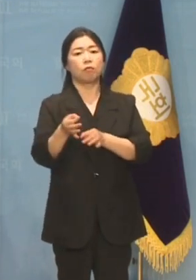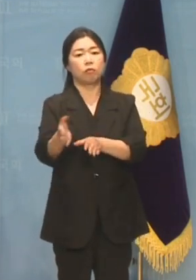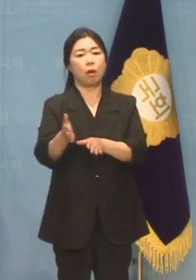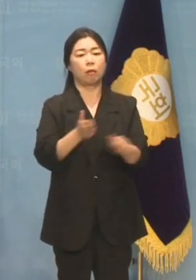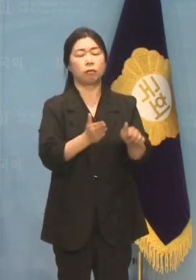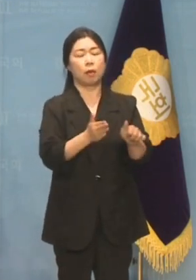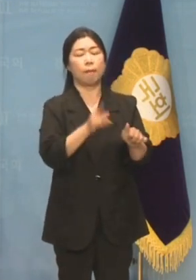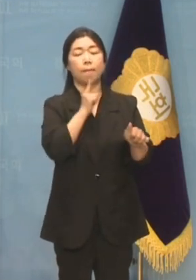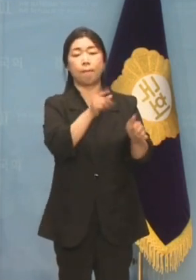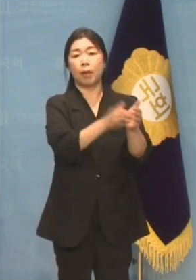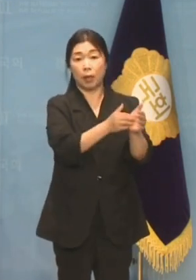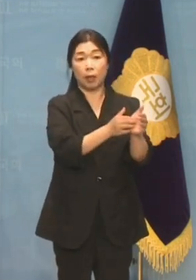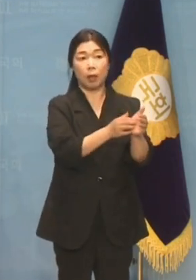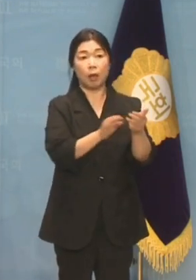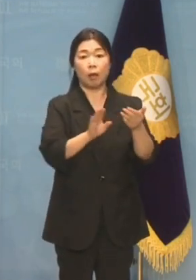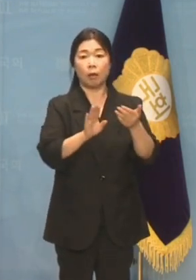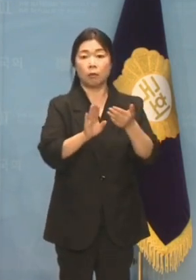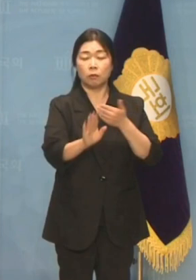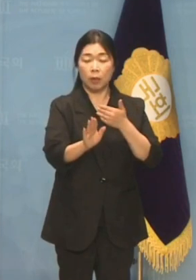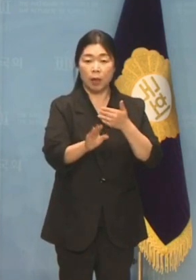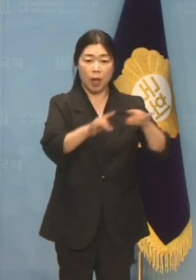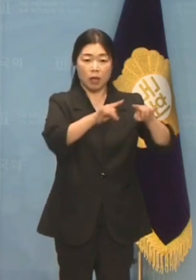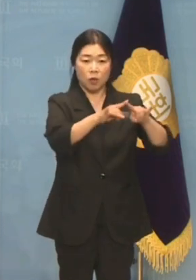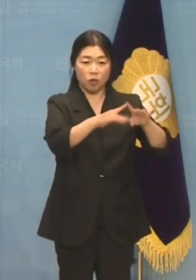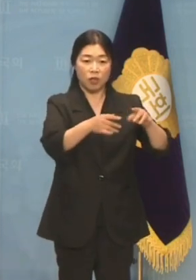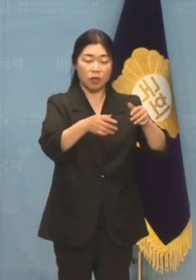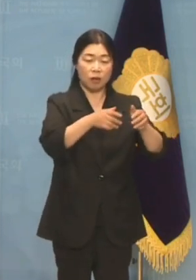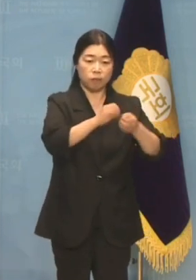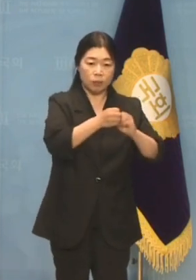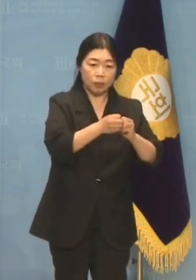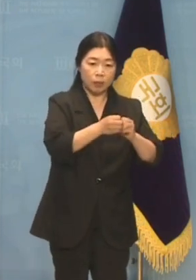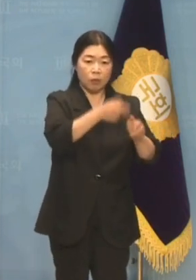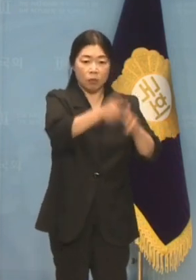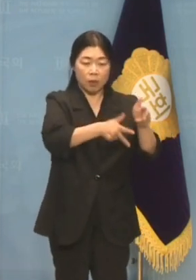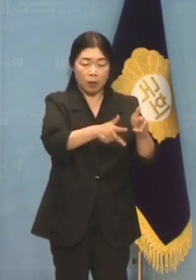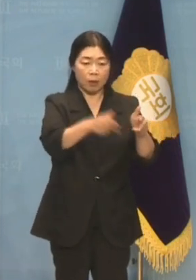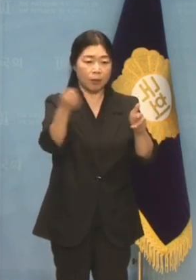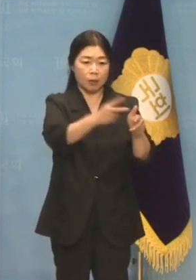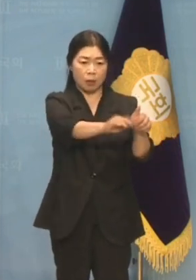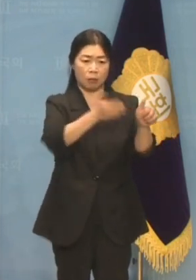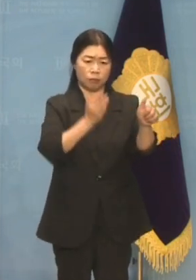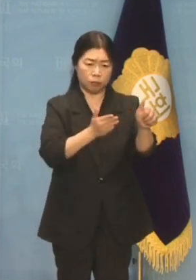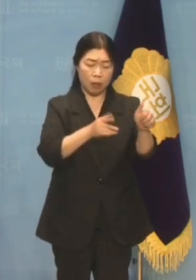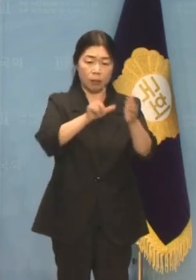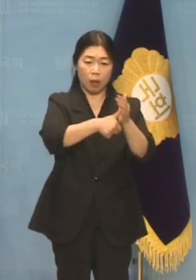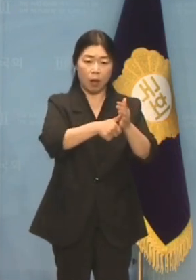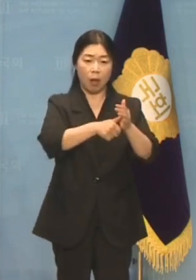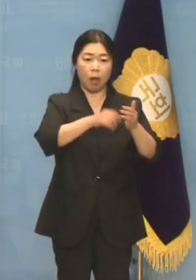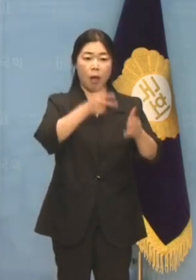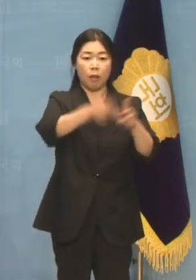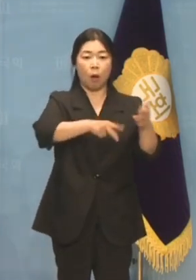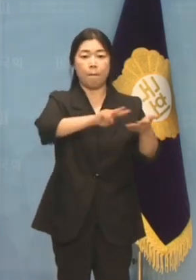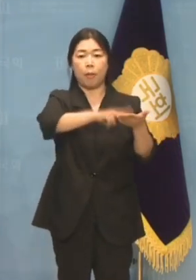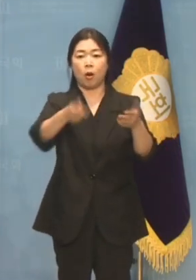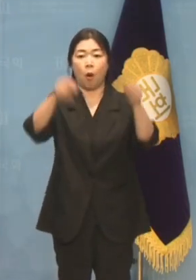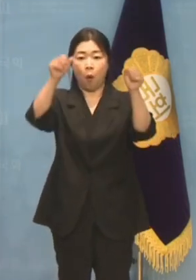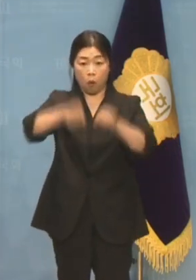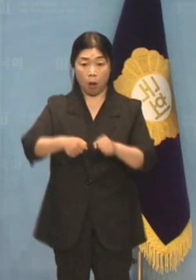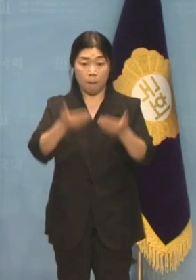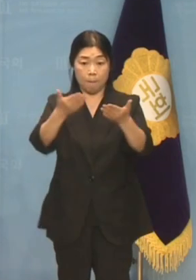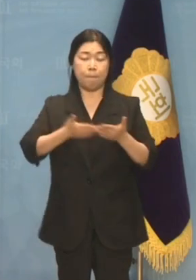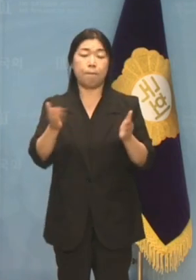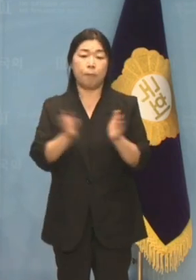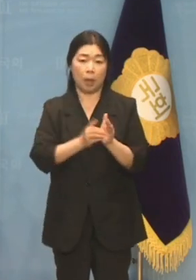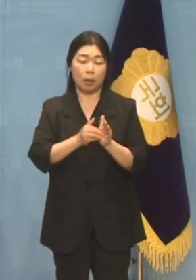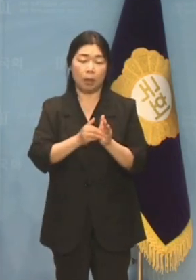공교롭게도 정기위원회의 재심의를 거쳐 지식경제부로부터 비사는 사업 변경 허가를 받았습니다.